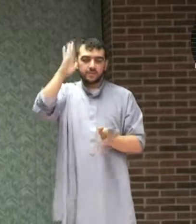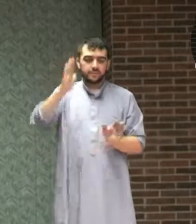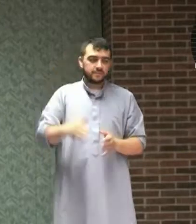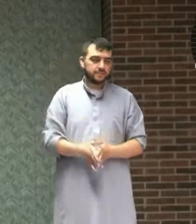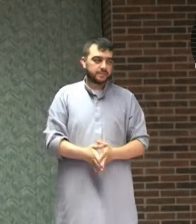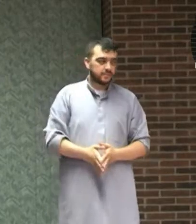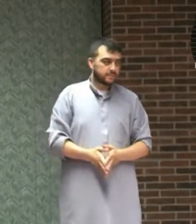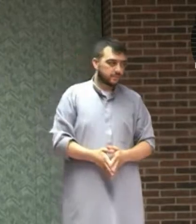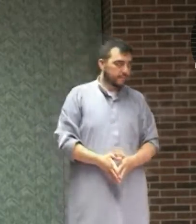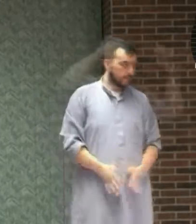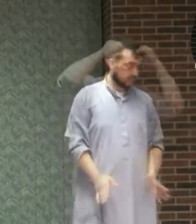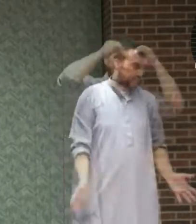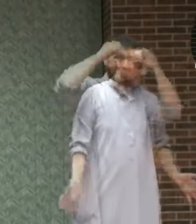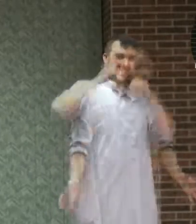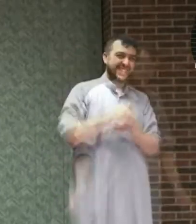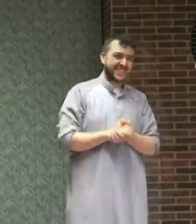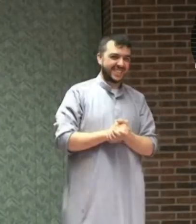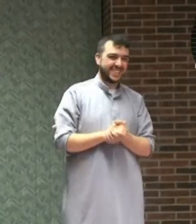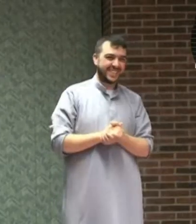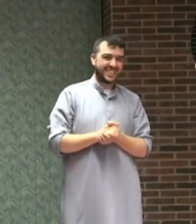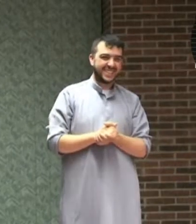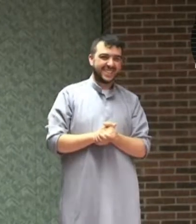a'lam.